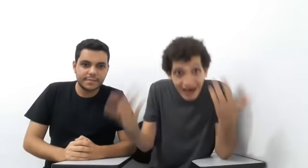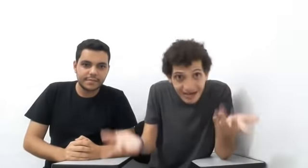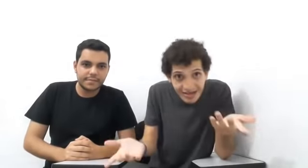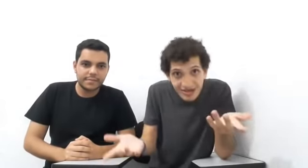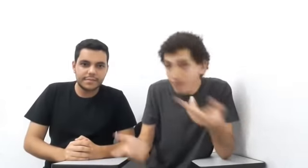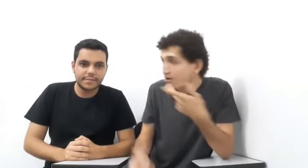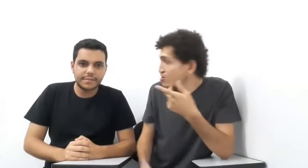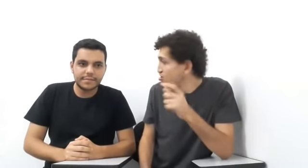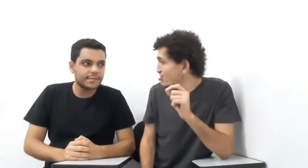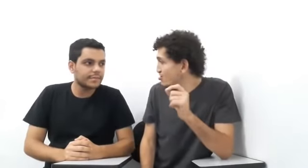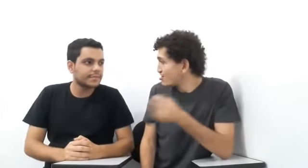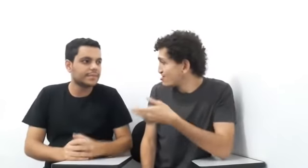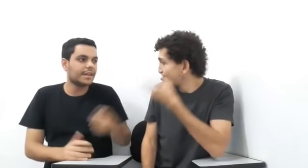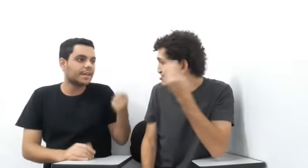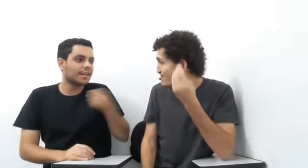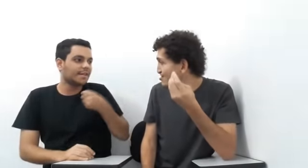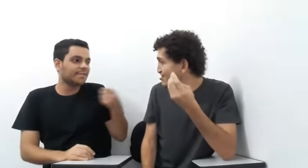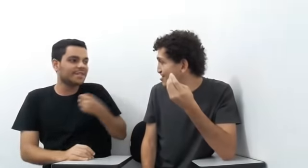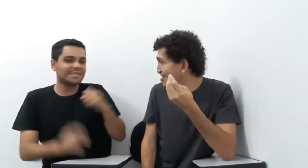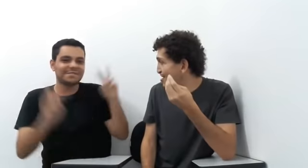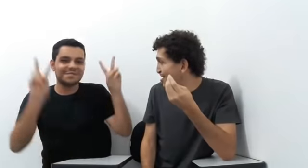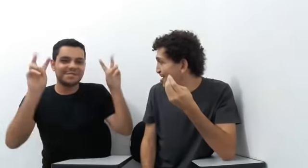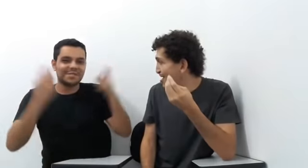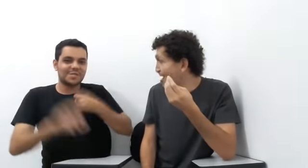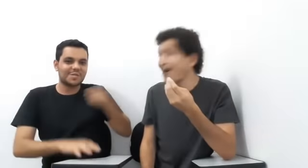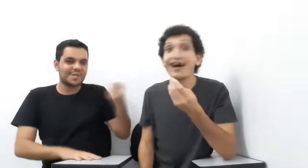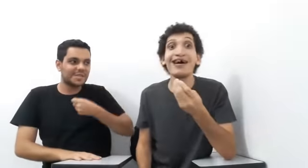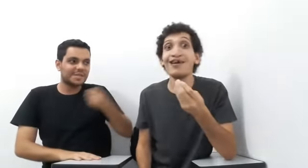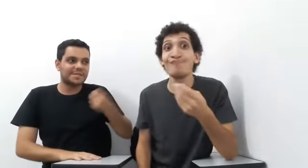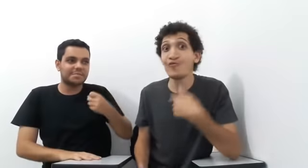aí, tá falando assim. Igual tá